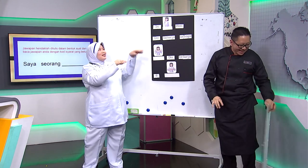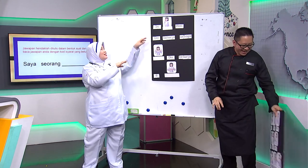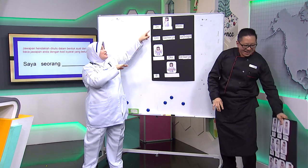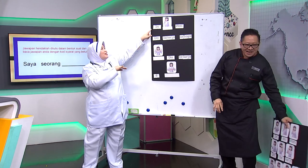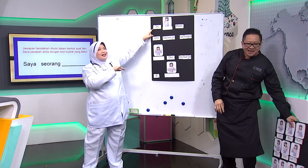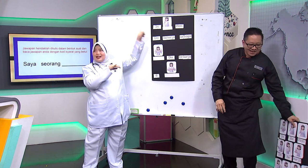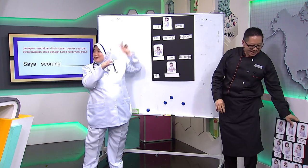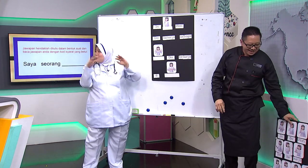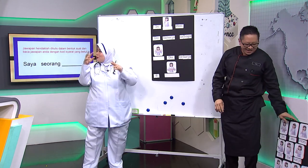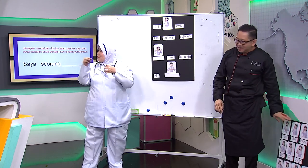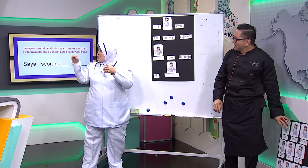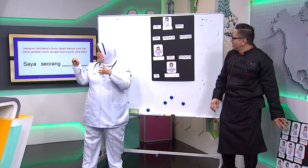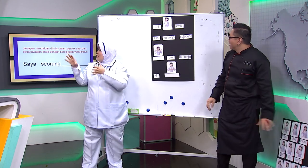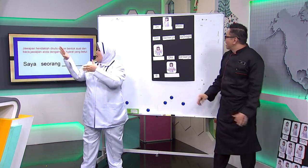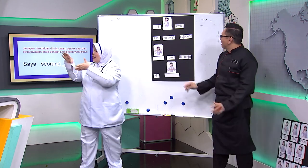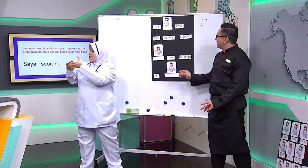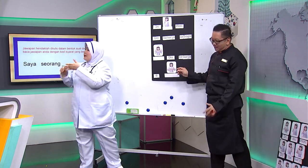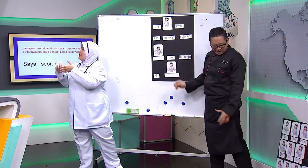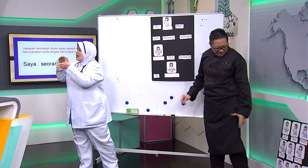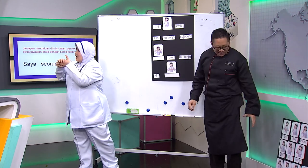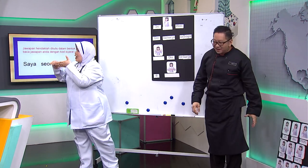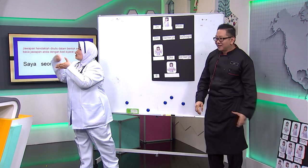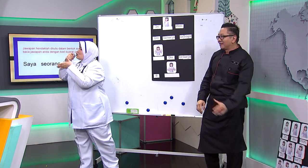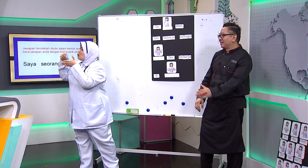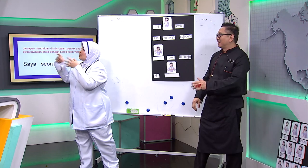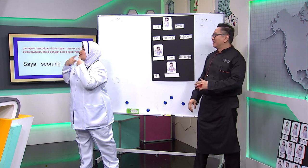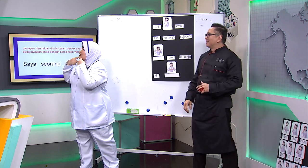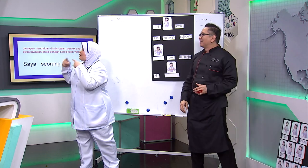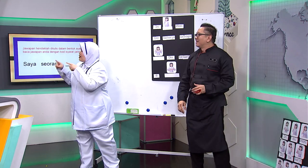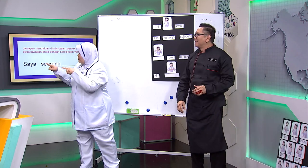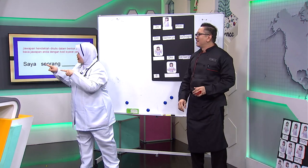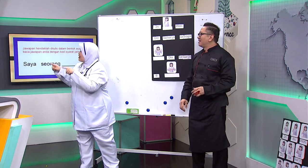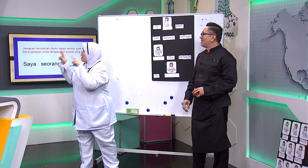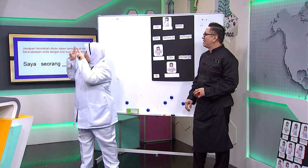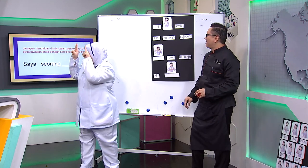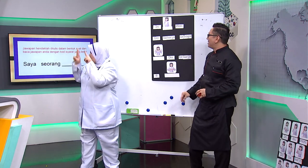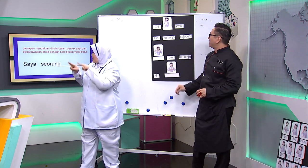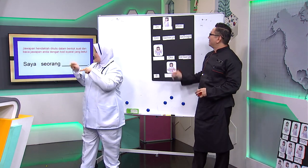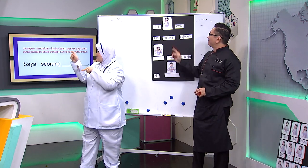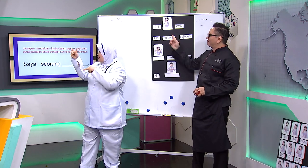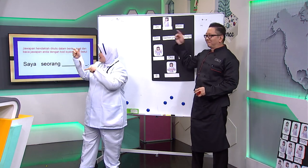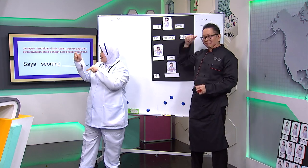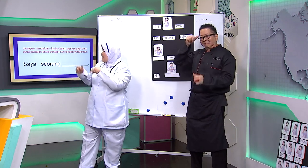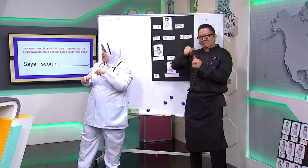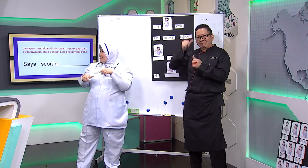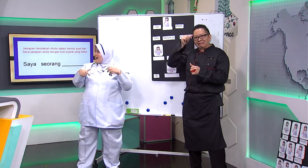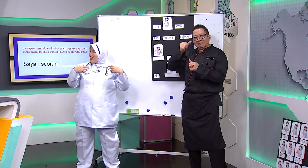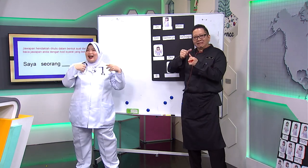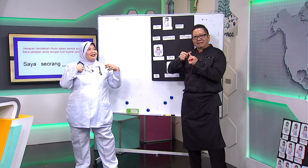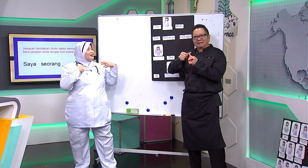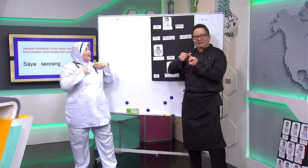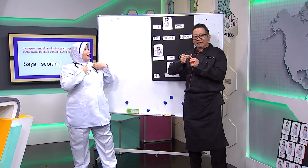Cuba. Okey. Murid-murid ambil kad tulis jawapan. Okey. Hujan sedikit.